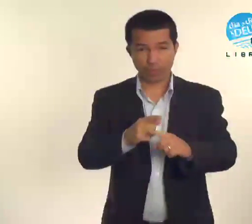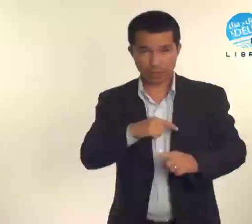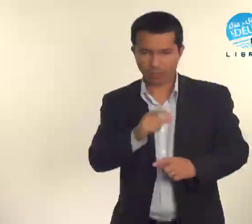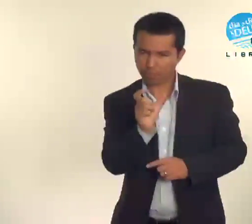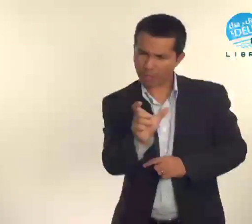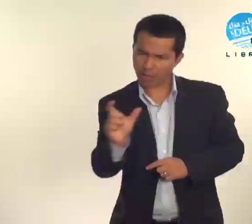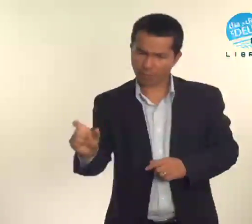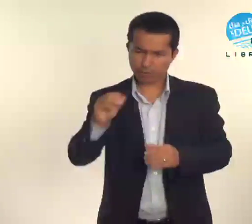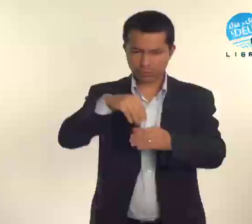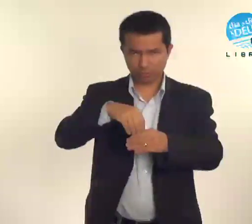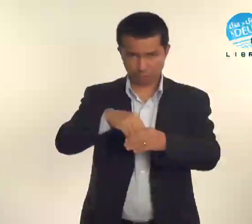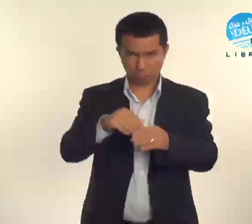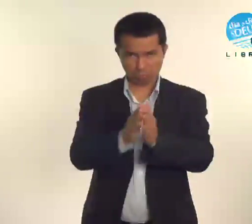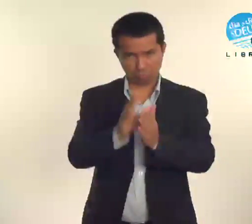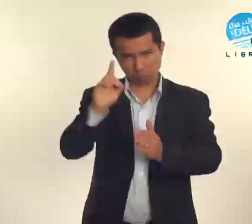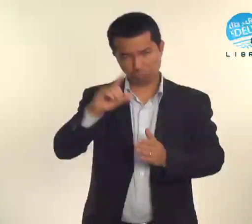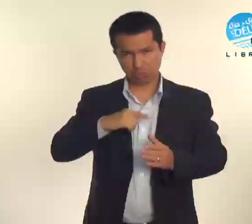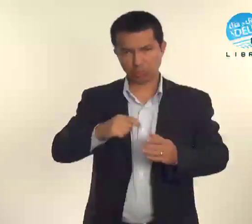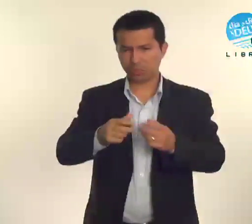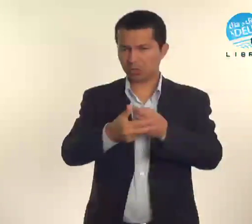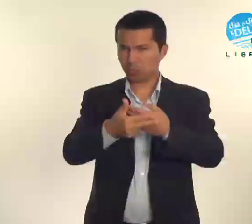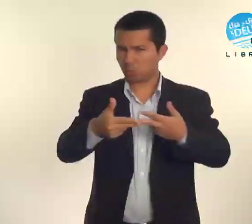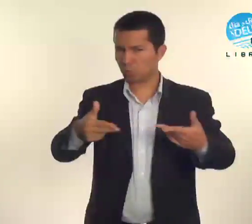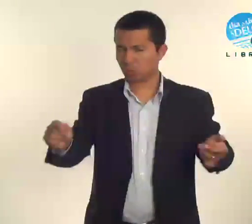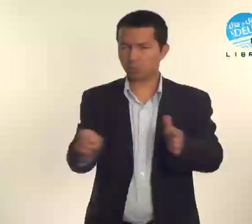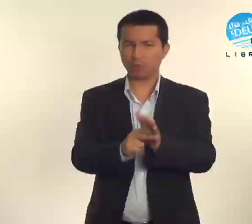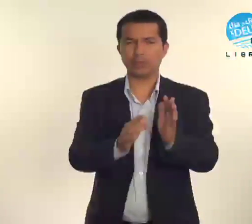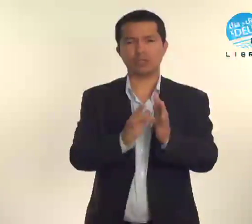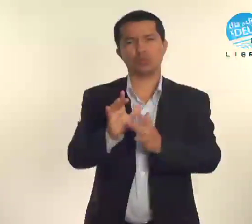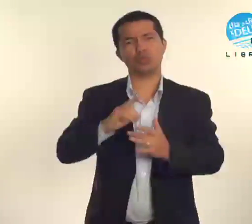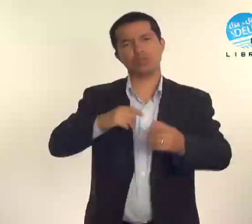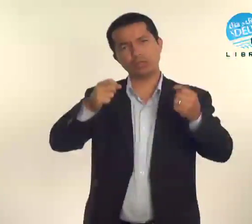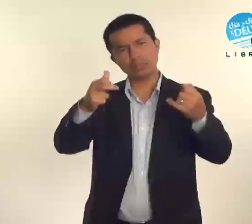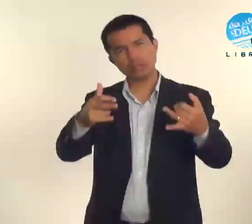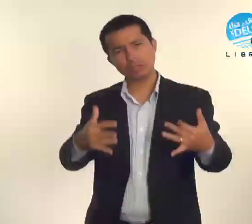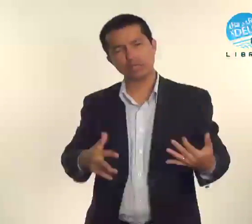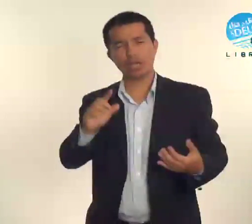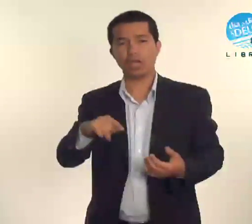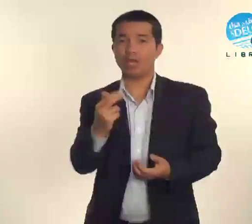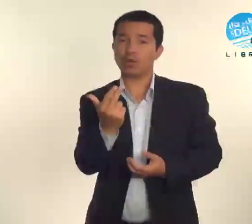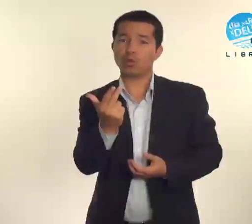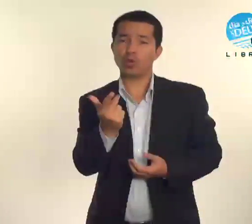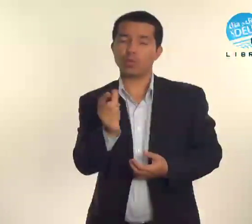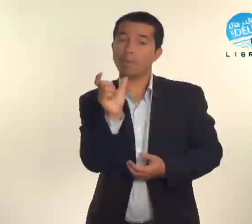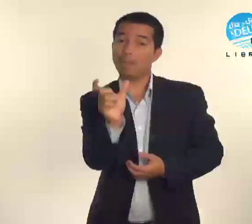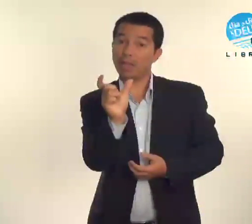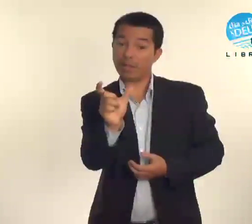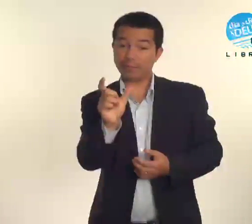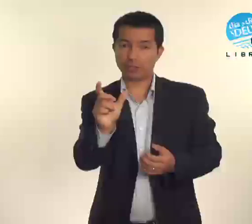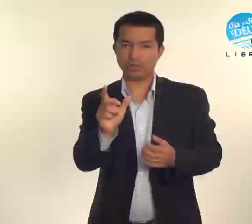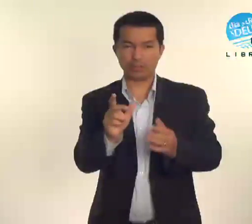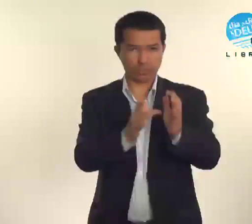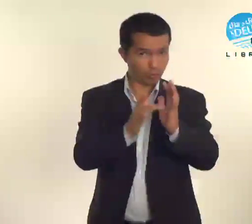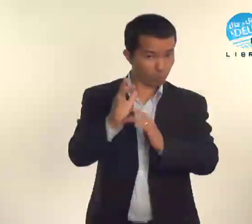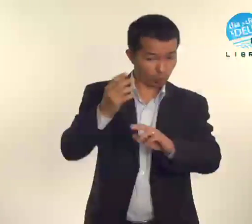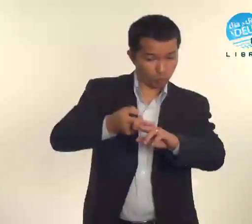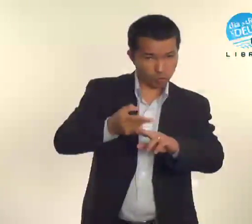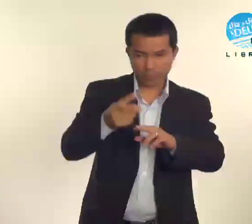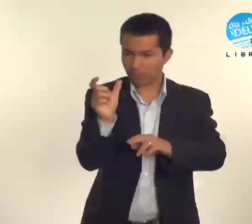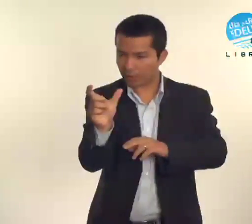para pecado. Você poderia traduzir essa palavra por falhas. Senhor, perdoa as nossas